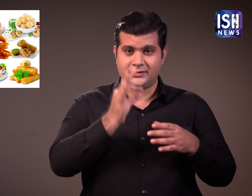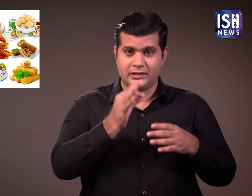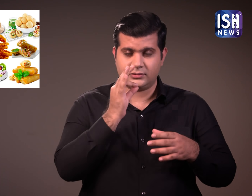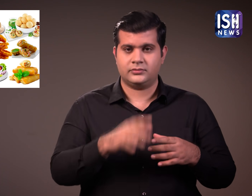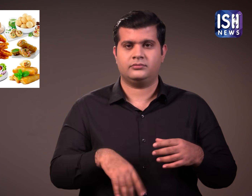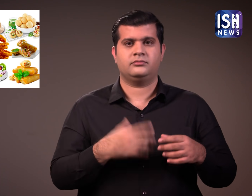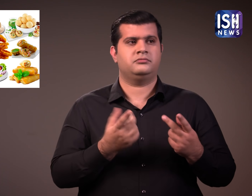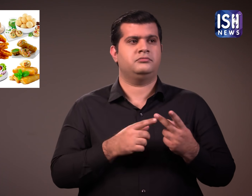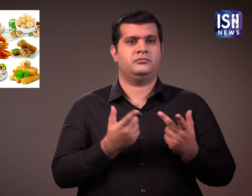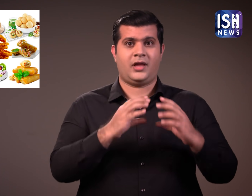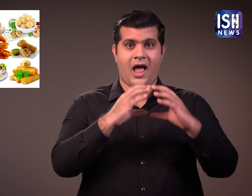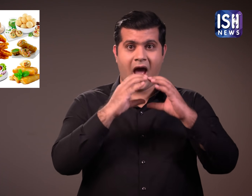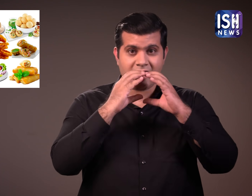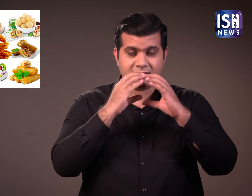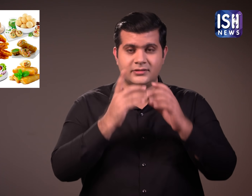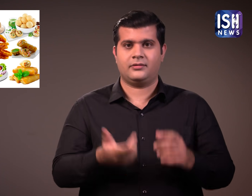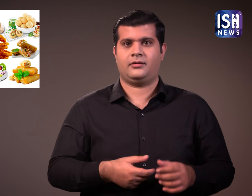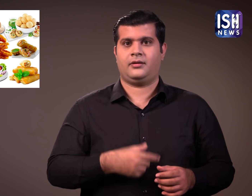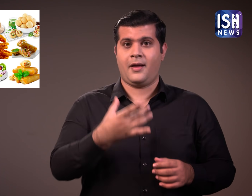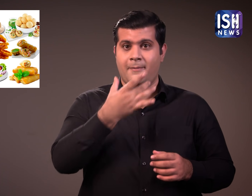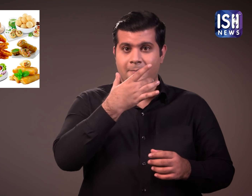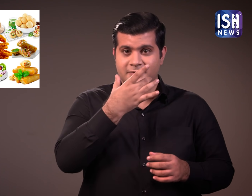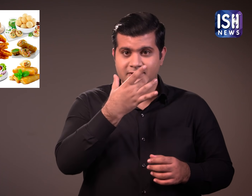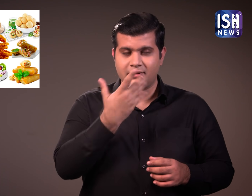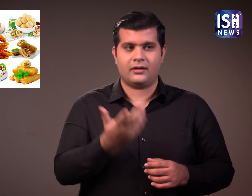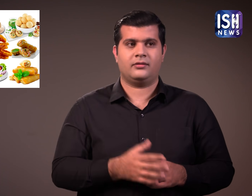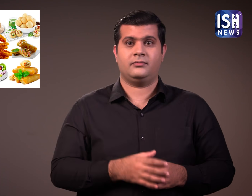आदी।